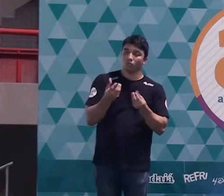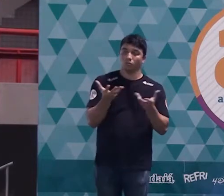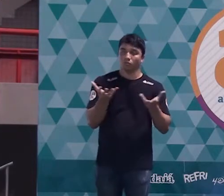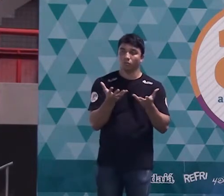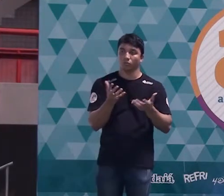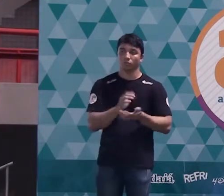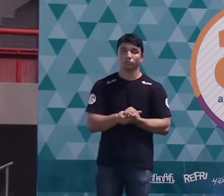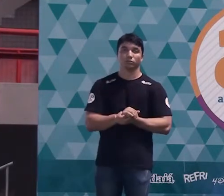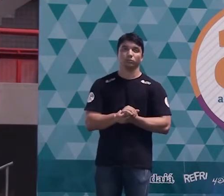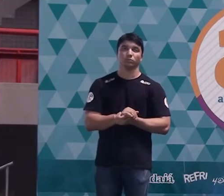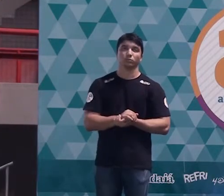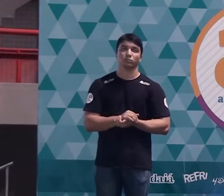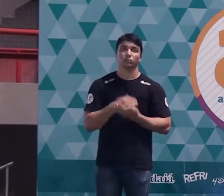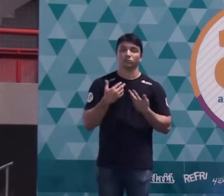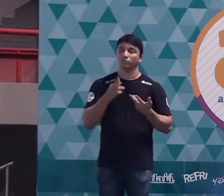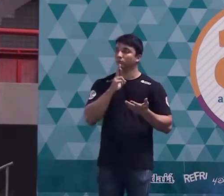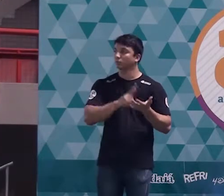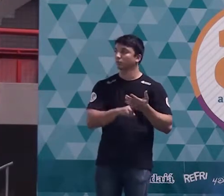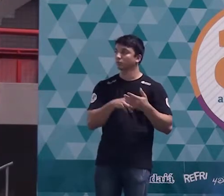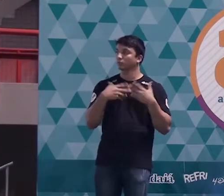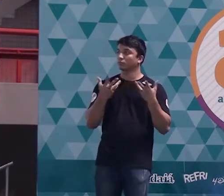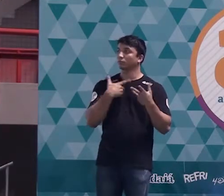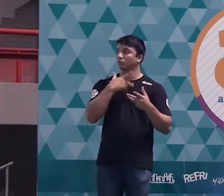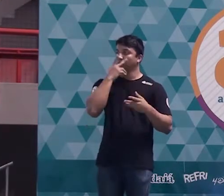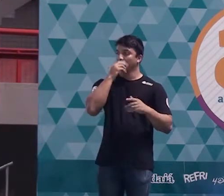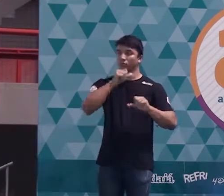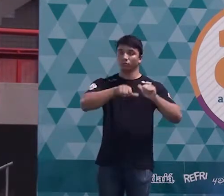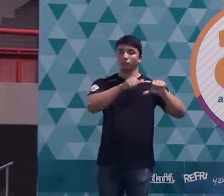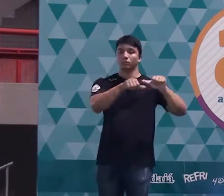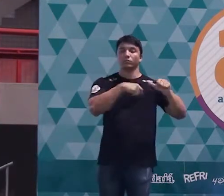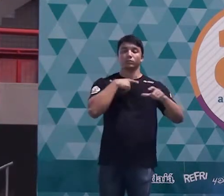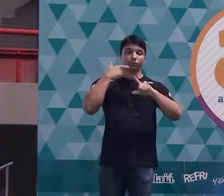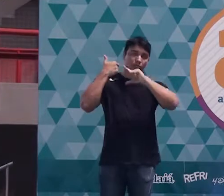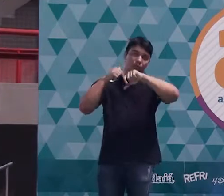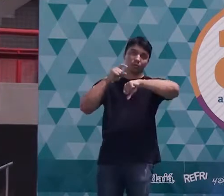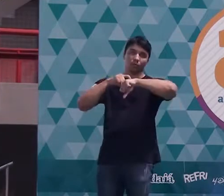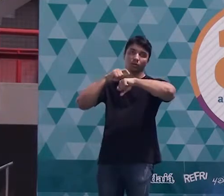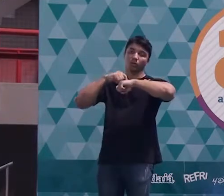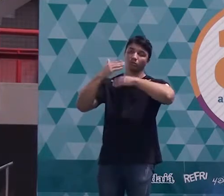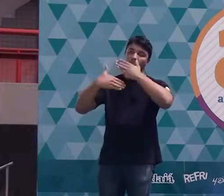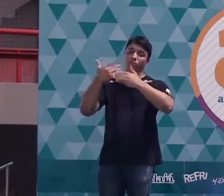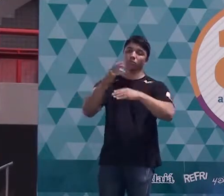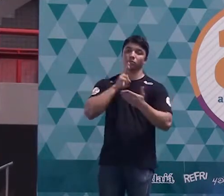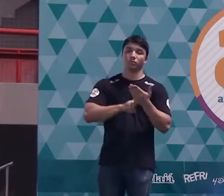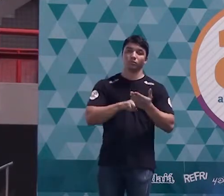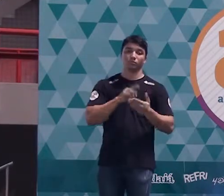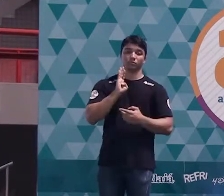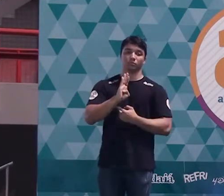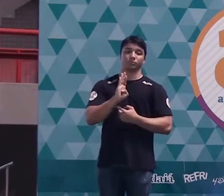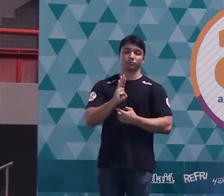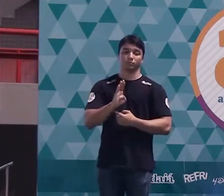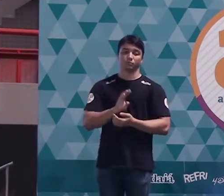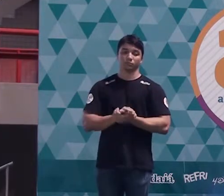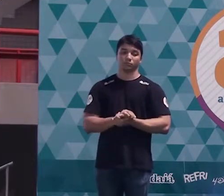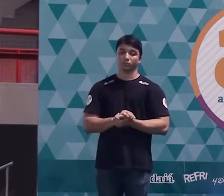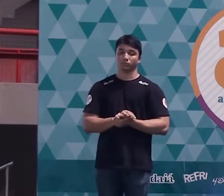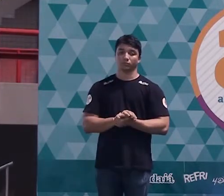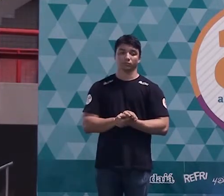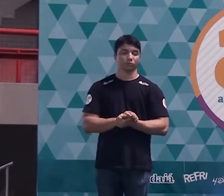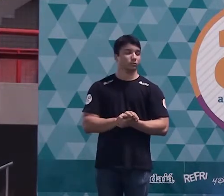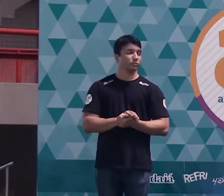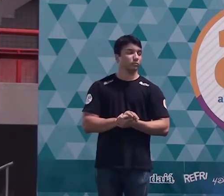hoje. Então ela vai mostrar essa mudança ao longo do tempo, é a opção B de